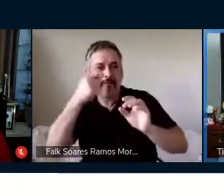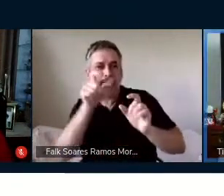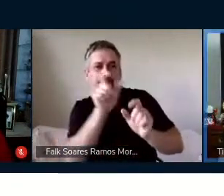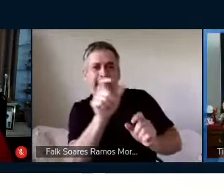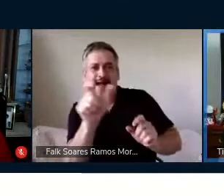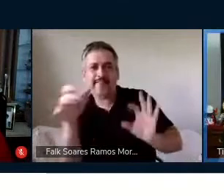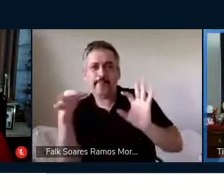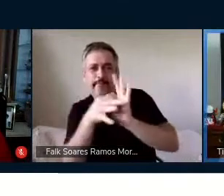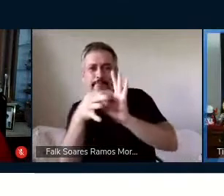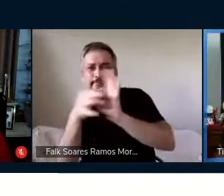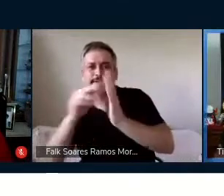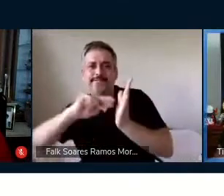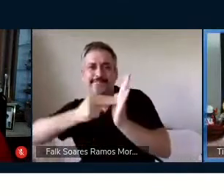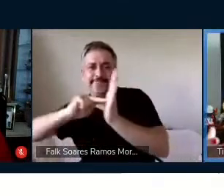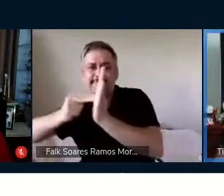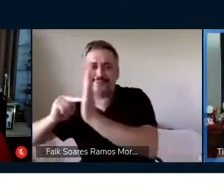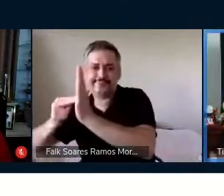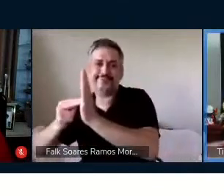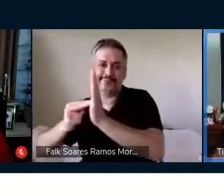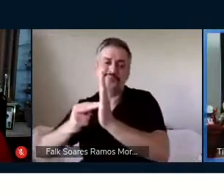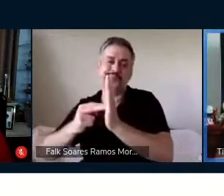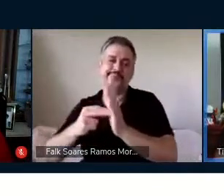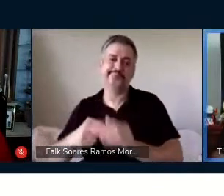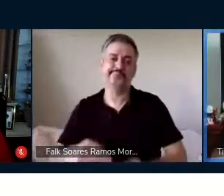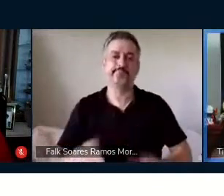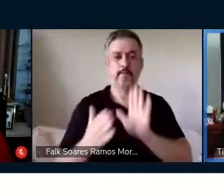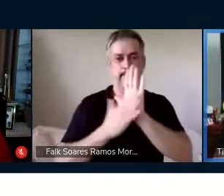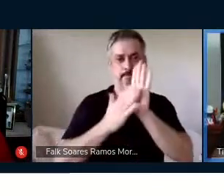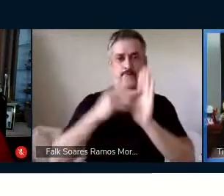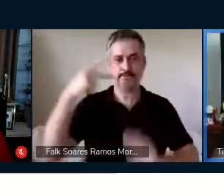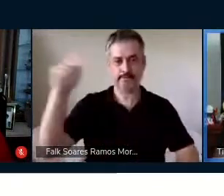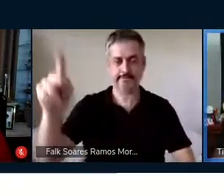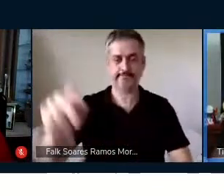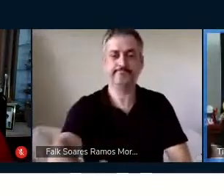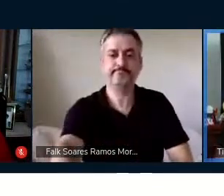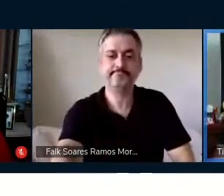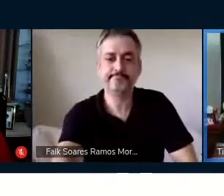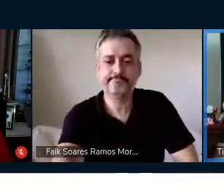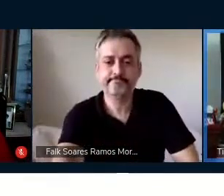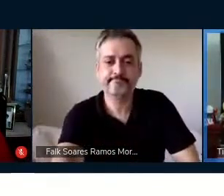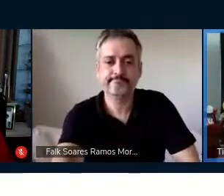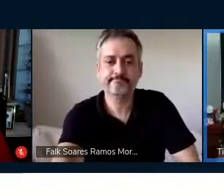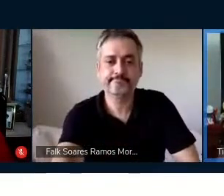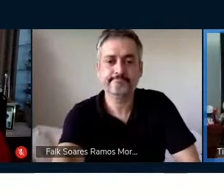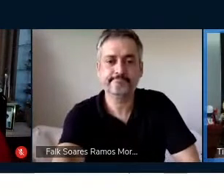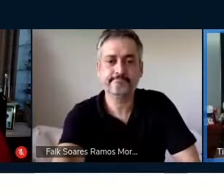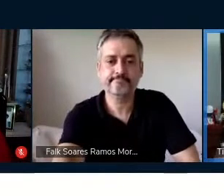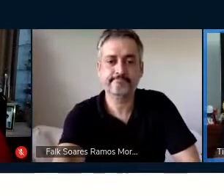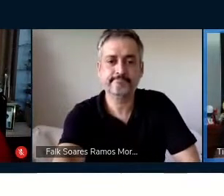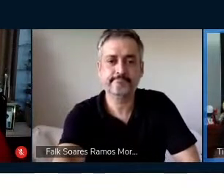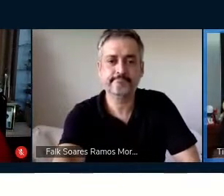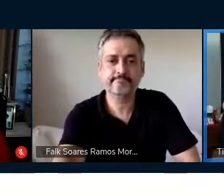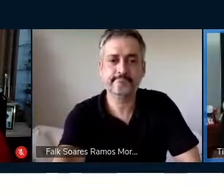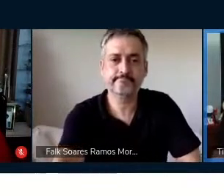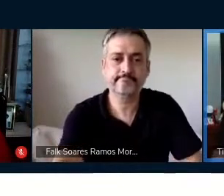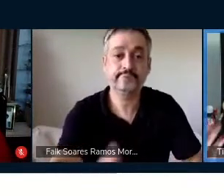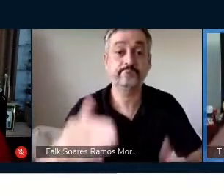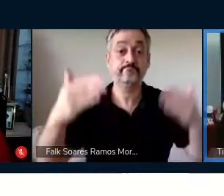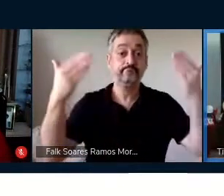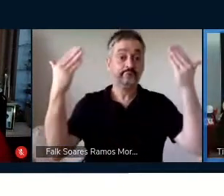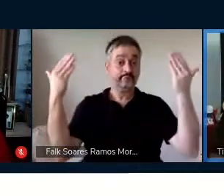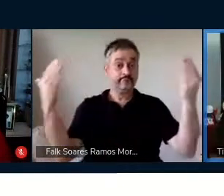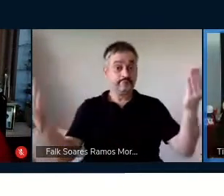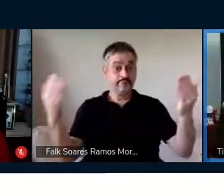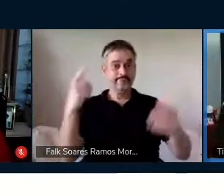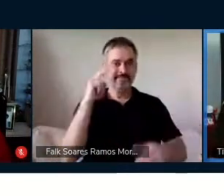E aí ele vem apresentando, vejam que tem portuguesa, moderna, medieval, marítima e expansão. E a partir desse construto